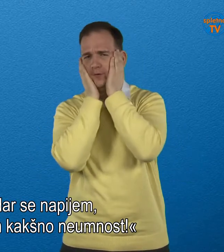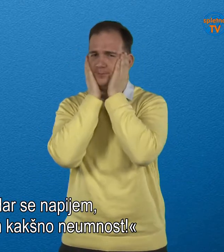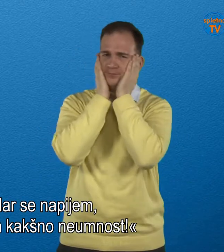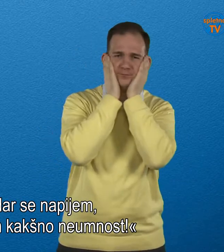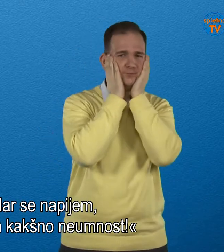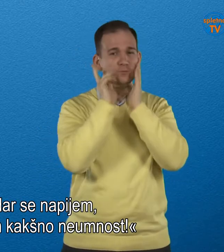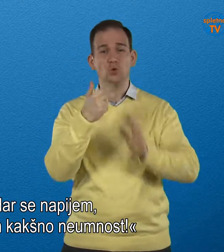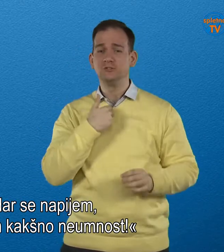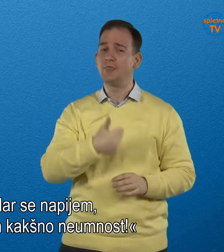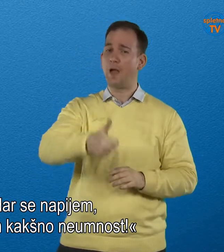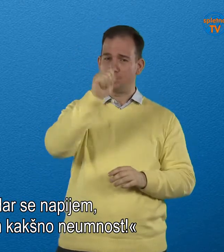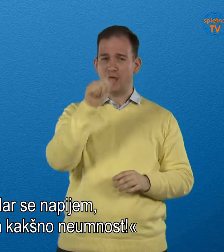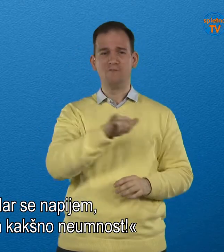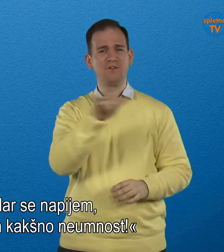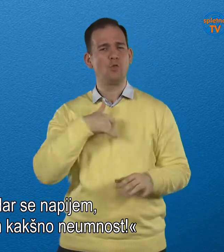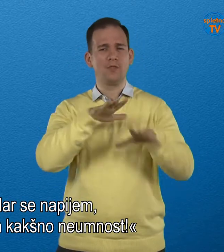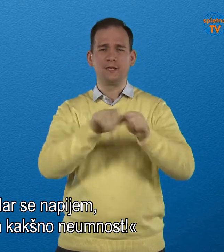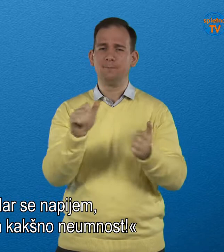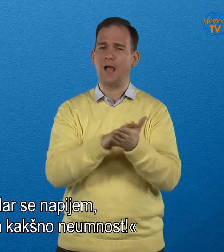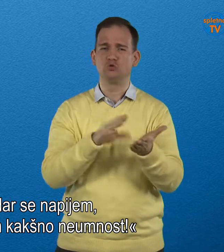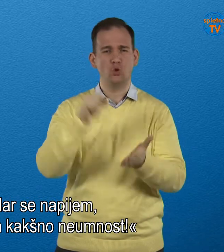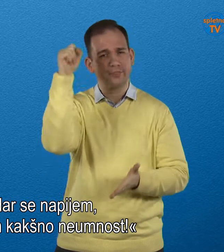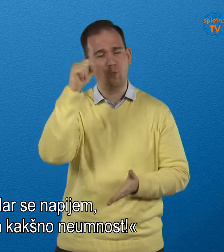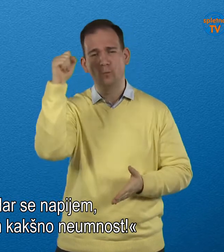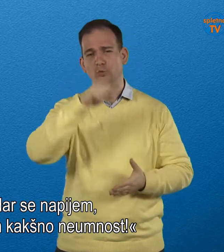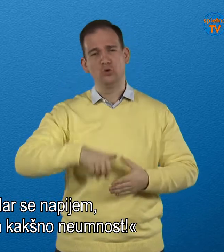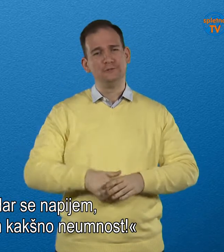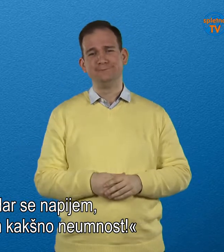"Joj, kadar se napijem, vedno naredim kakšno neumnost."